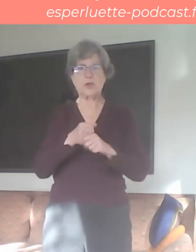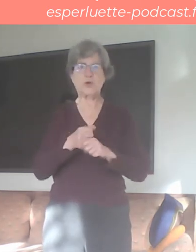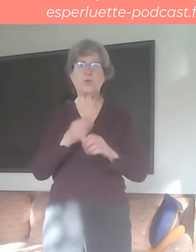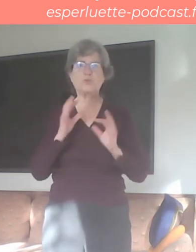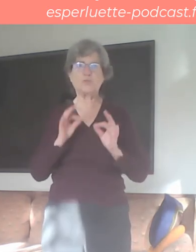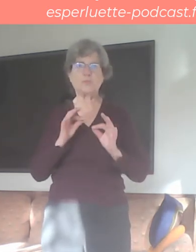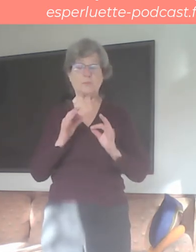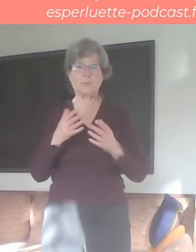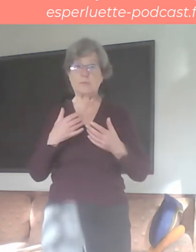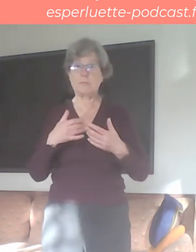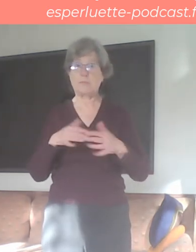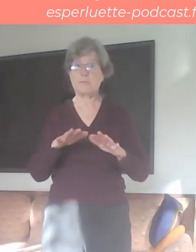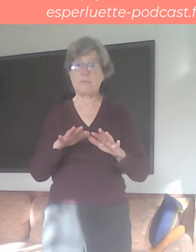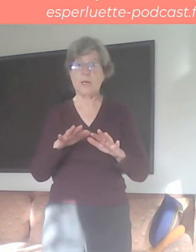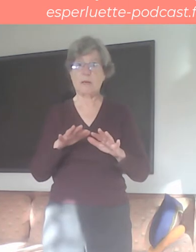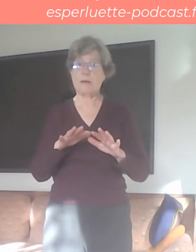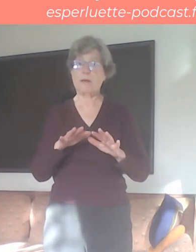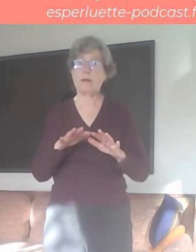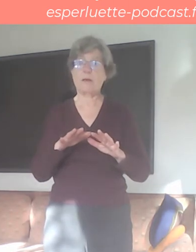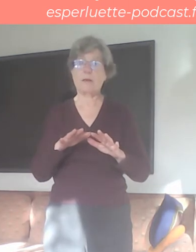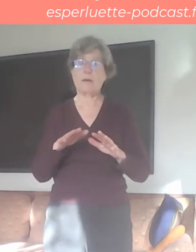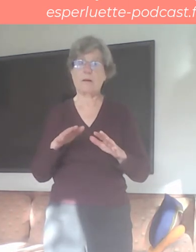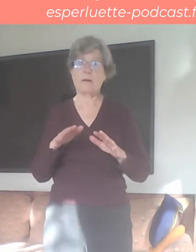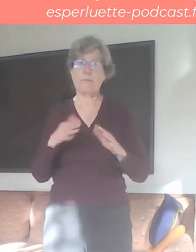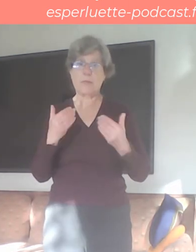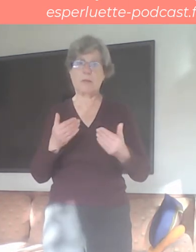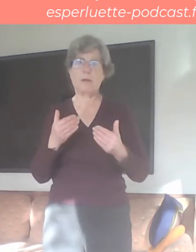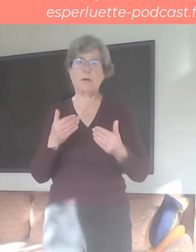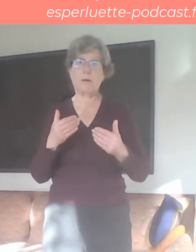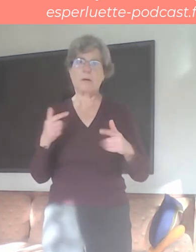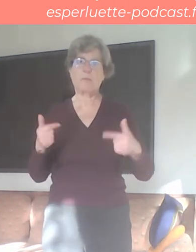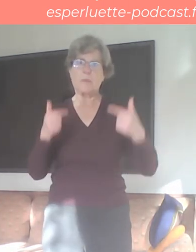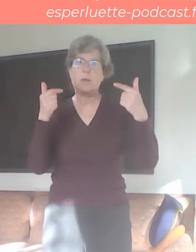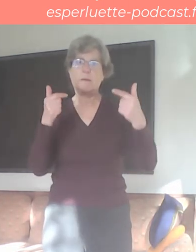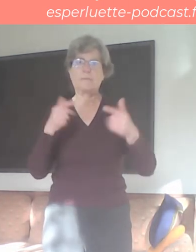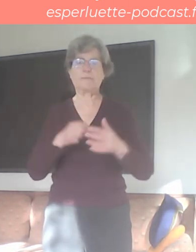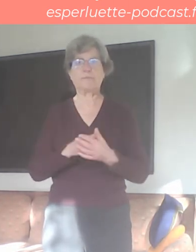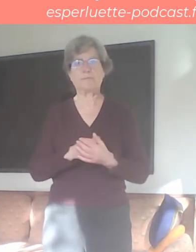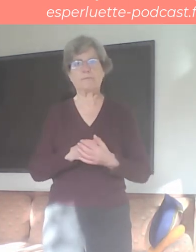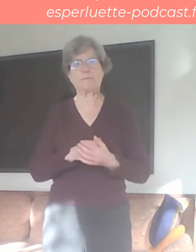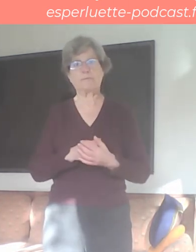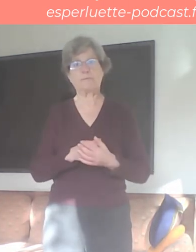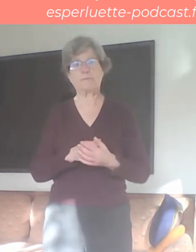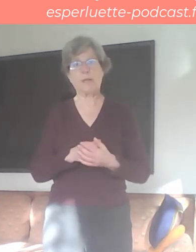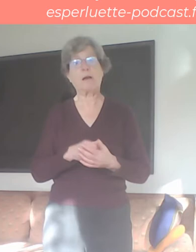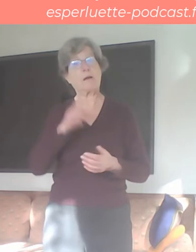certaines personnes mettent en opposition le fait d'avoir un implant cochléaire et le fait de